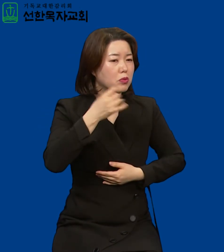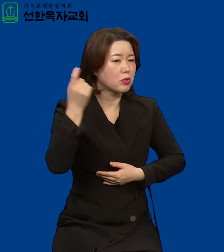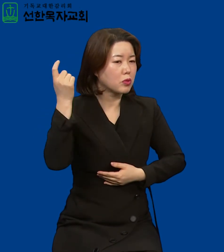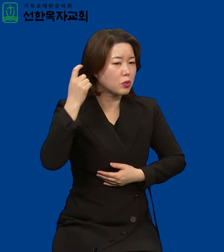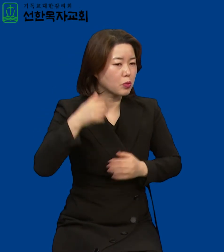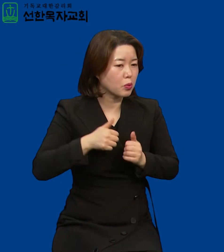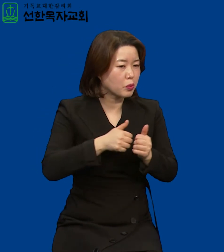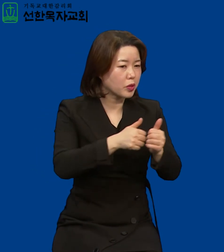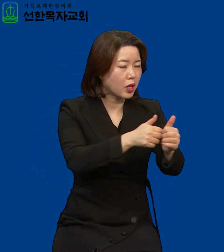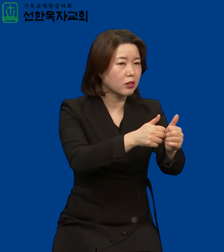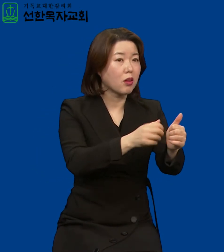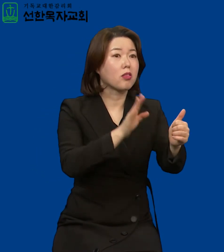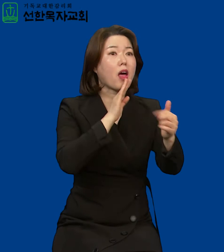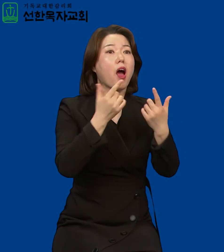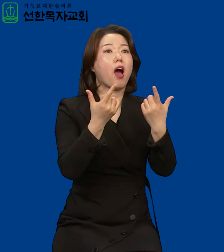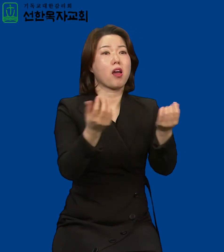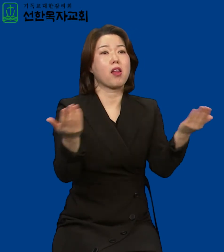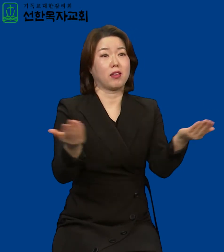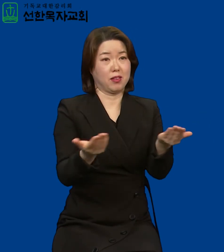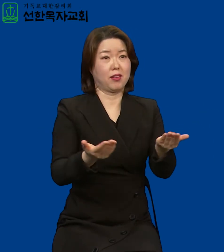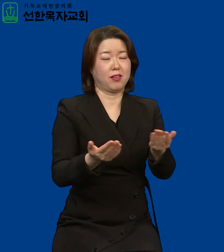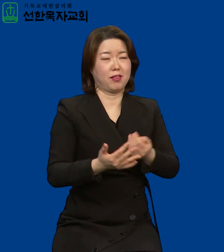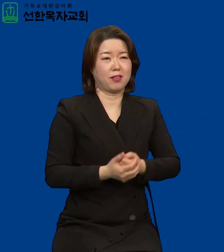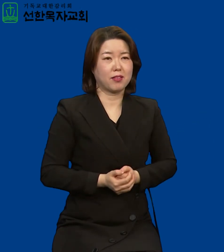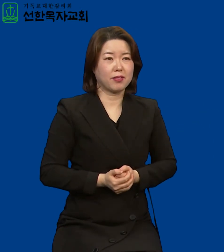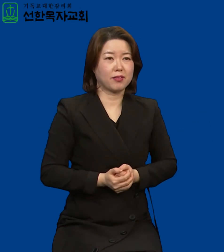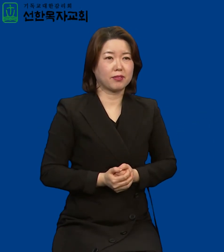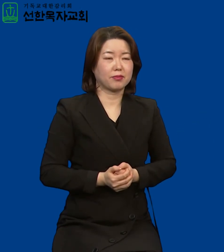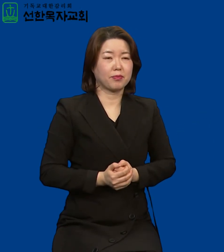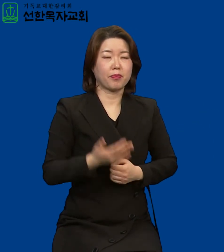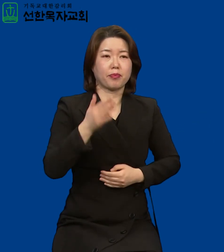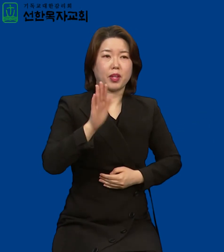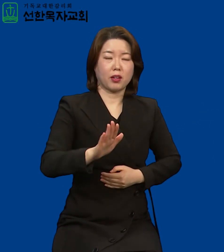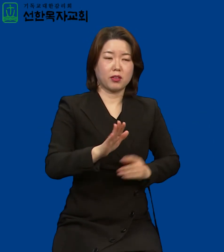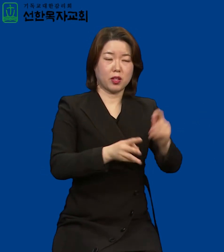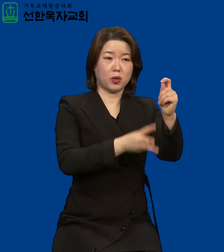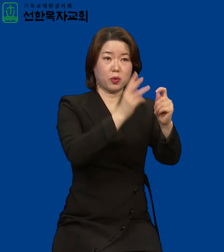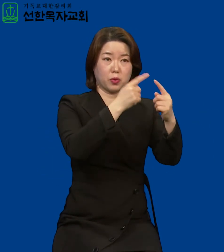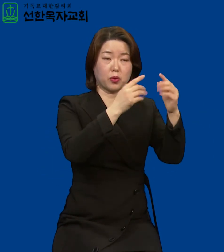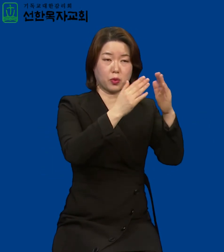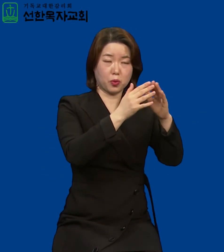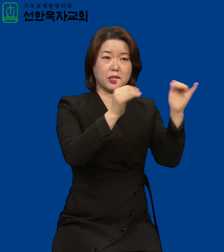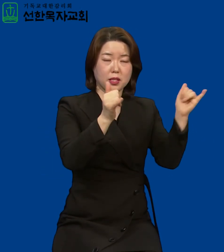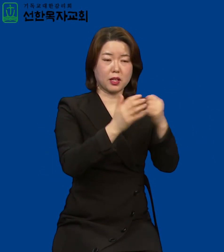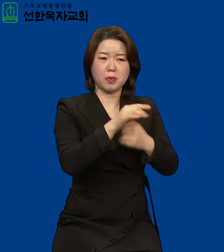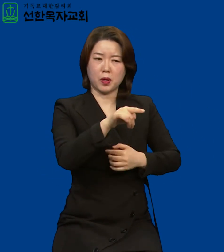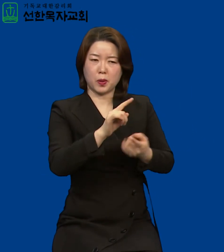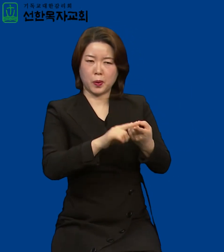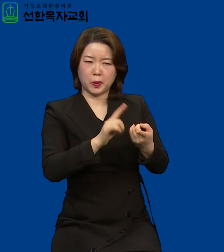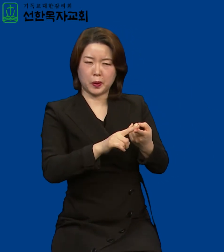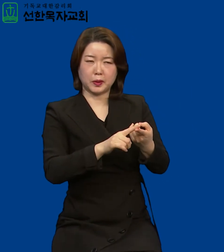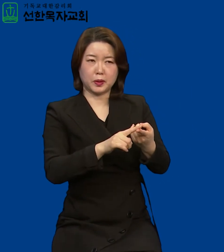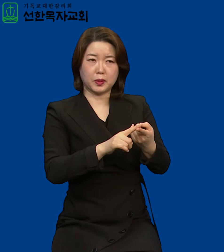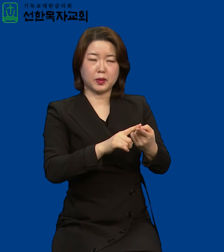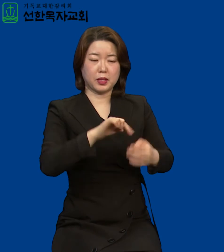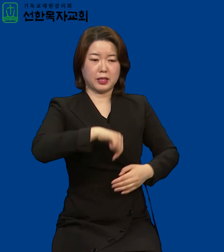게 당연한 일이죠. 그런데 고린도 교회 교인들은 그 점에 대해서 스스로 확신이